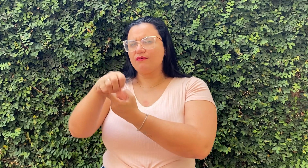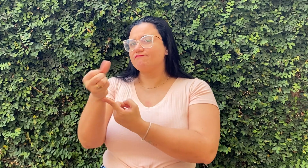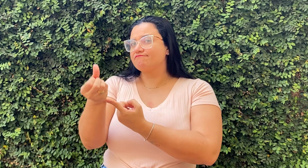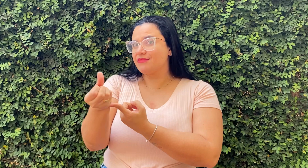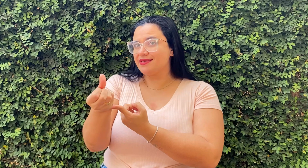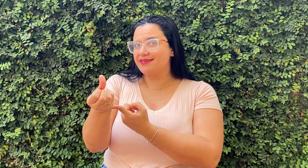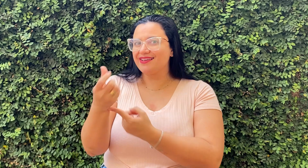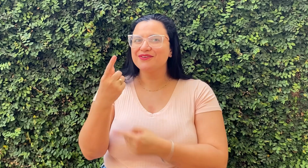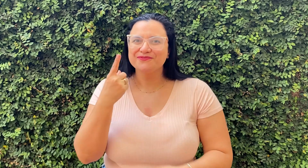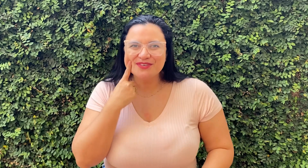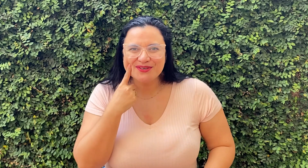83547596. Tá vendo?